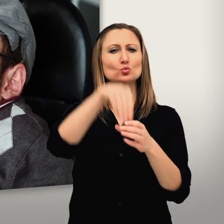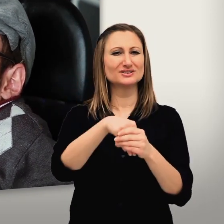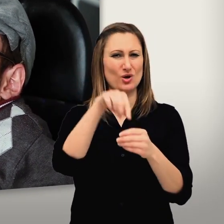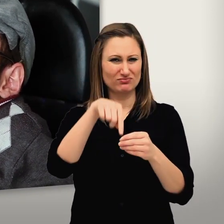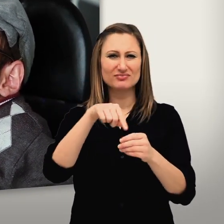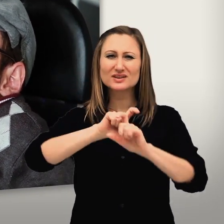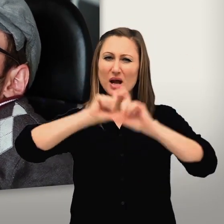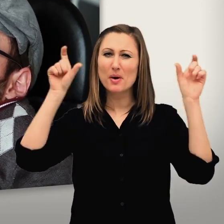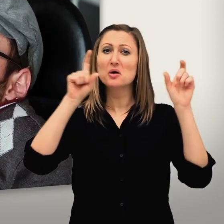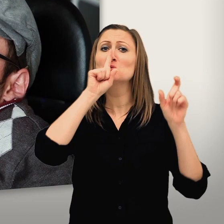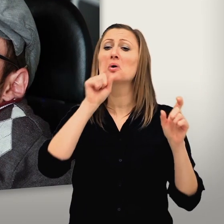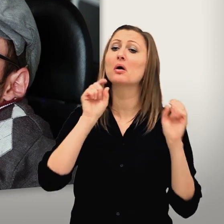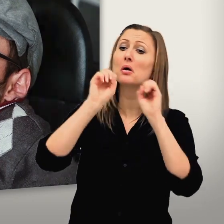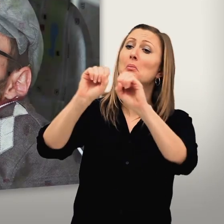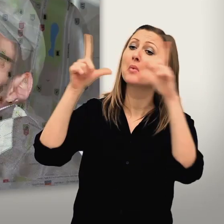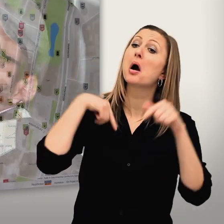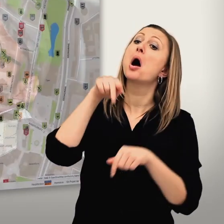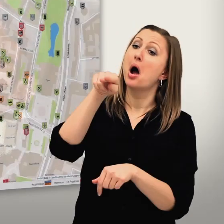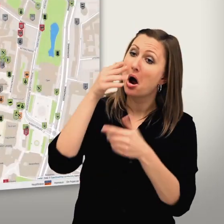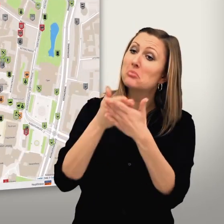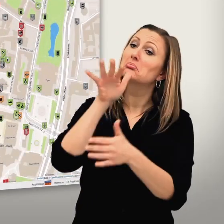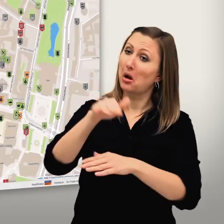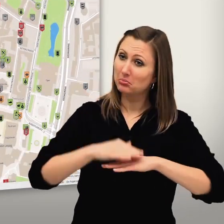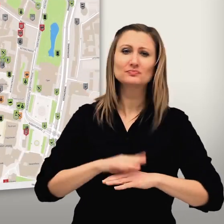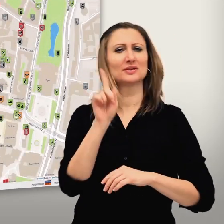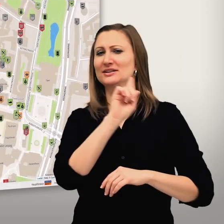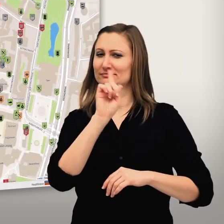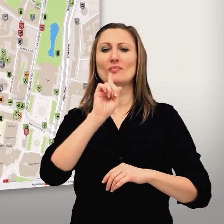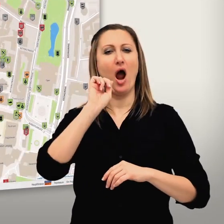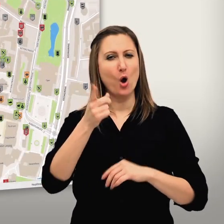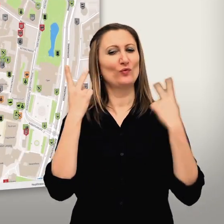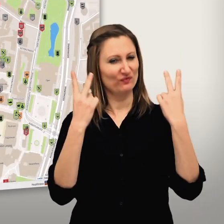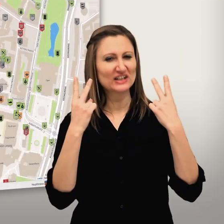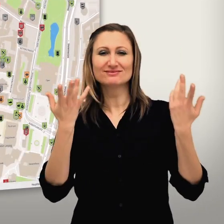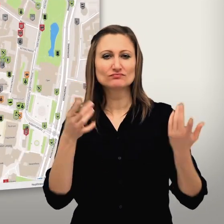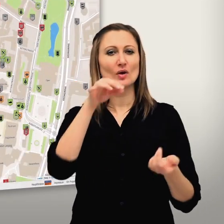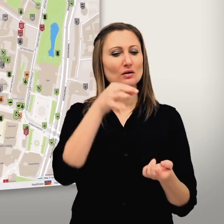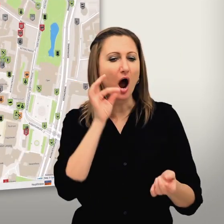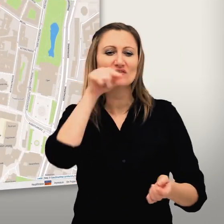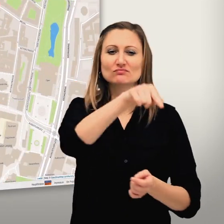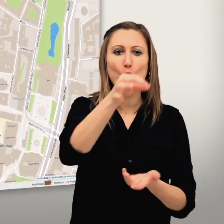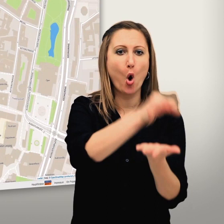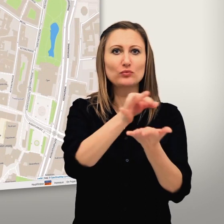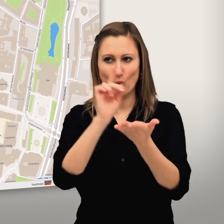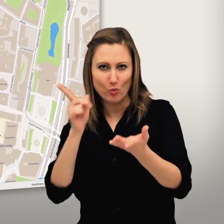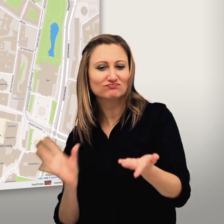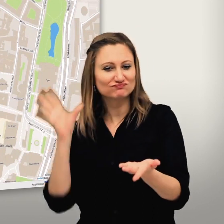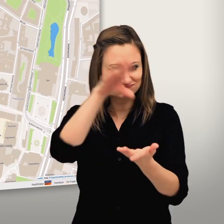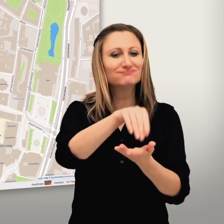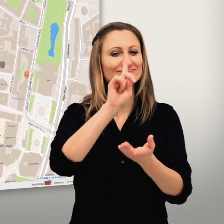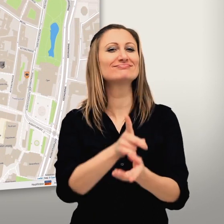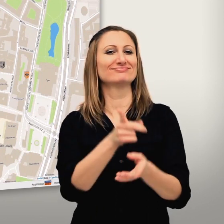Orten wichtig ist. Und dass die Inklusion nicht durch die UiMap stattfindet, sondern durch die Präsenz von Menschen mit Behinderung am Ort.